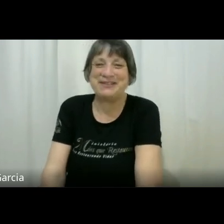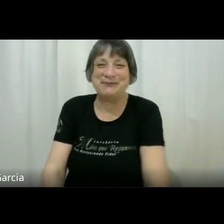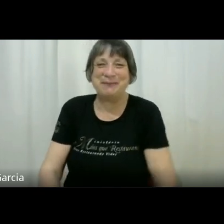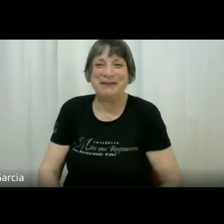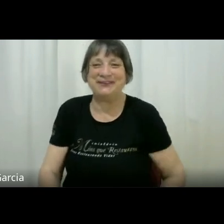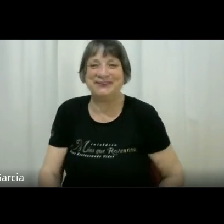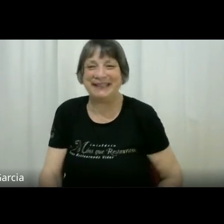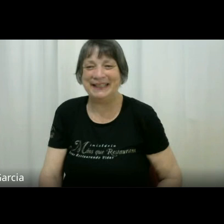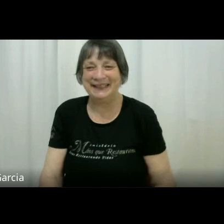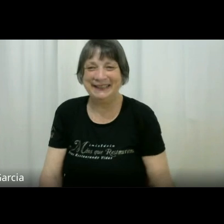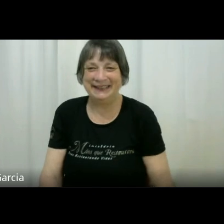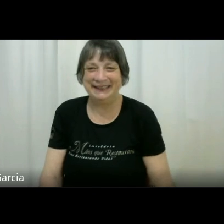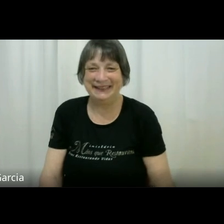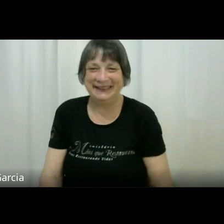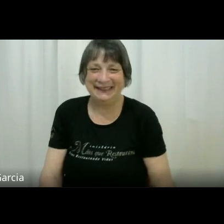Mais alguma pergunta?